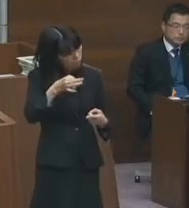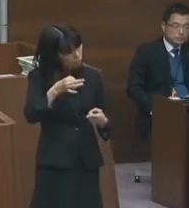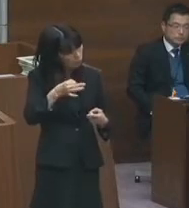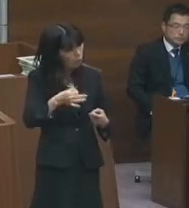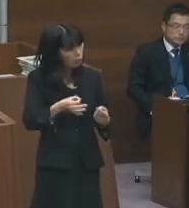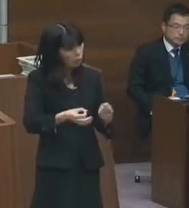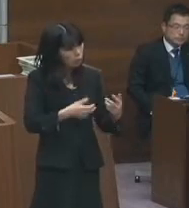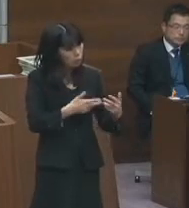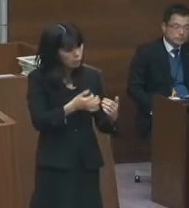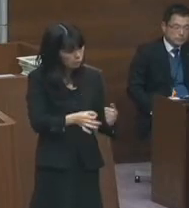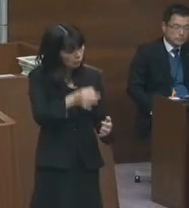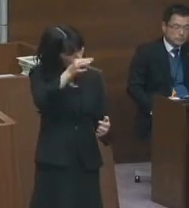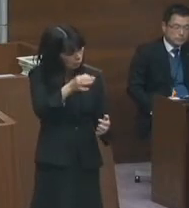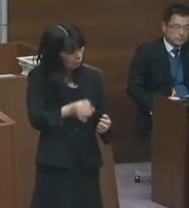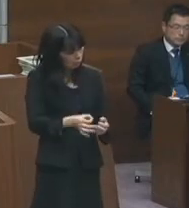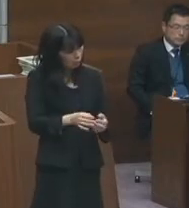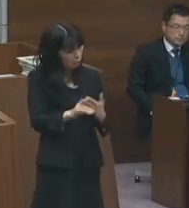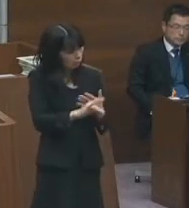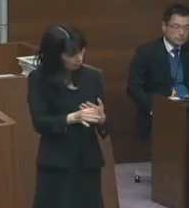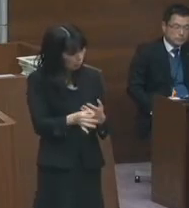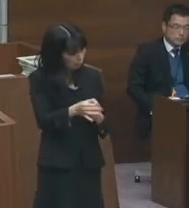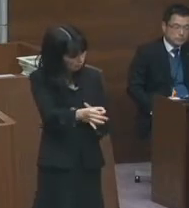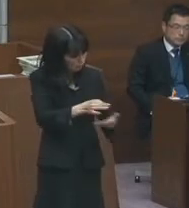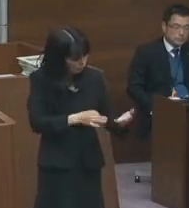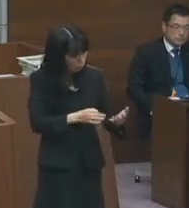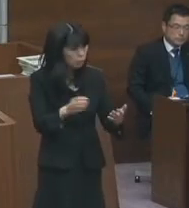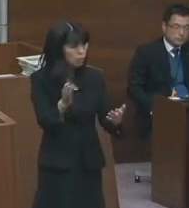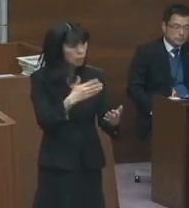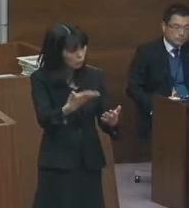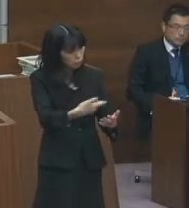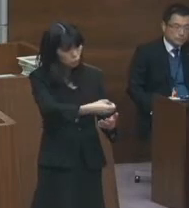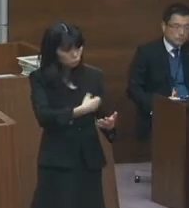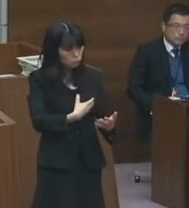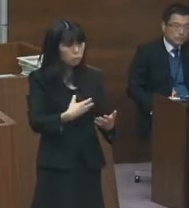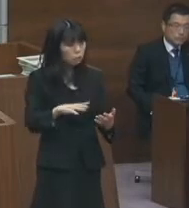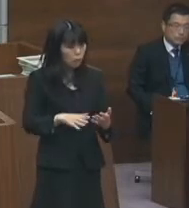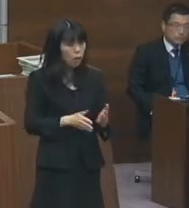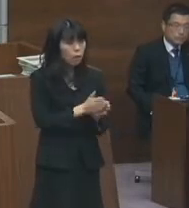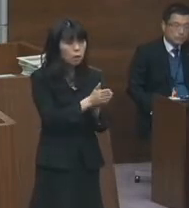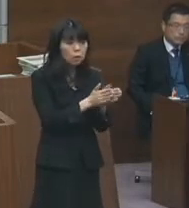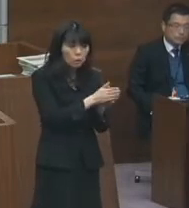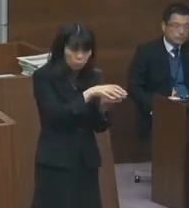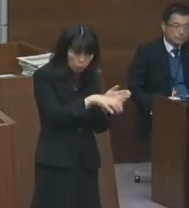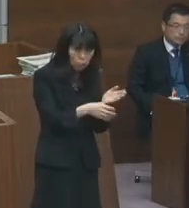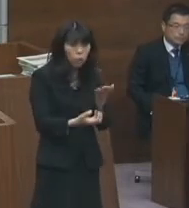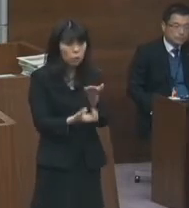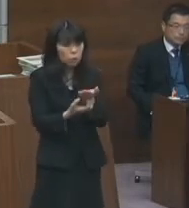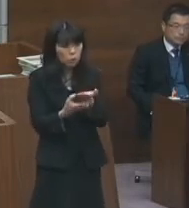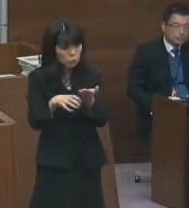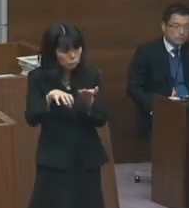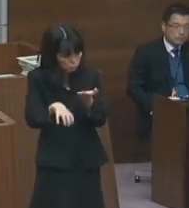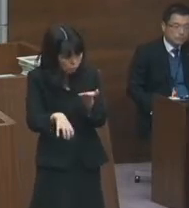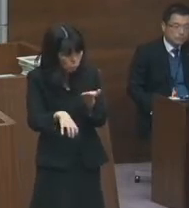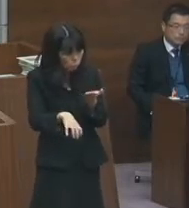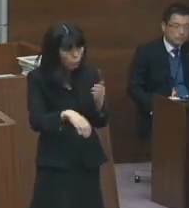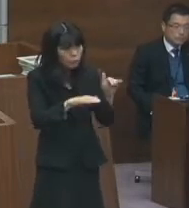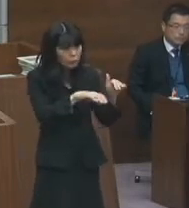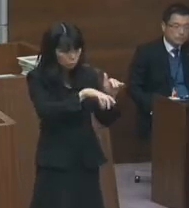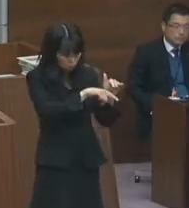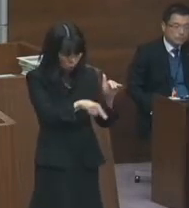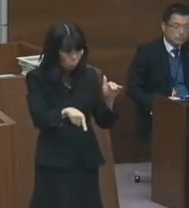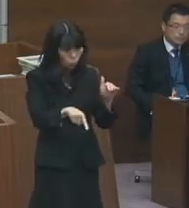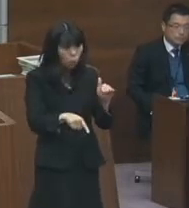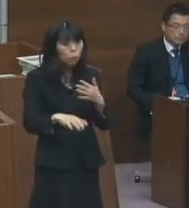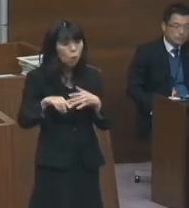ないかという点につきましては、総裁式場使用料や仮想場使用料等は、本市の総裁事業条例